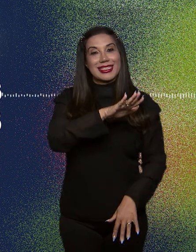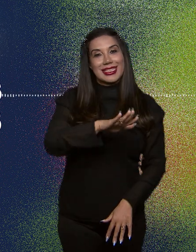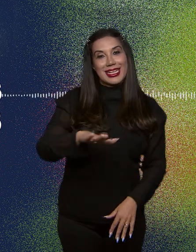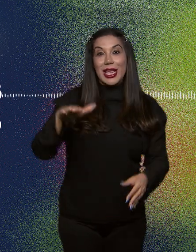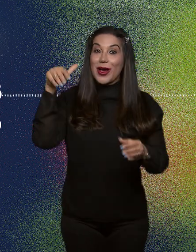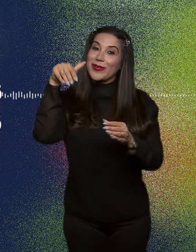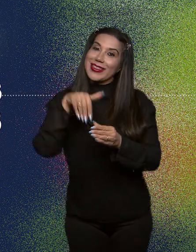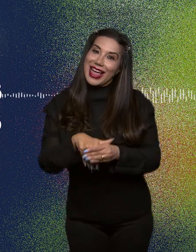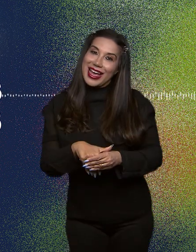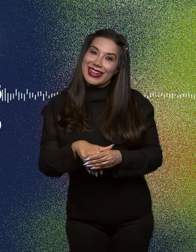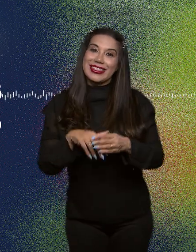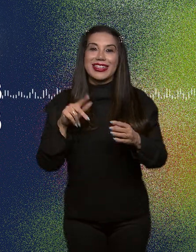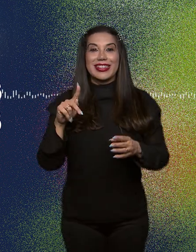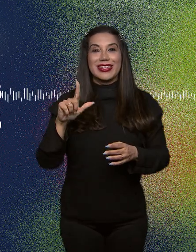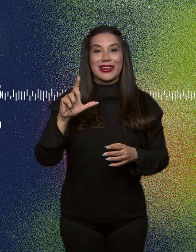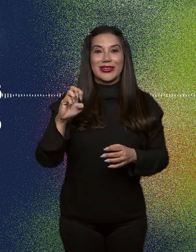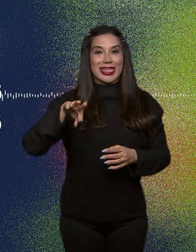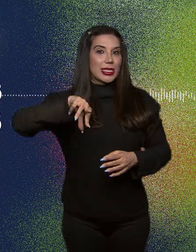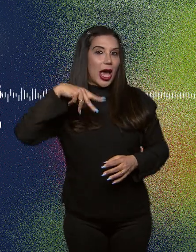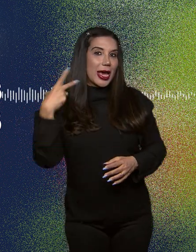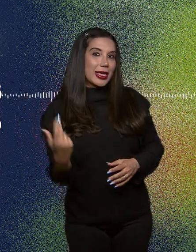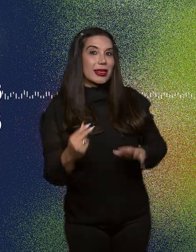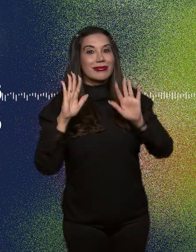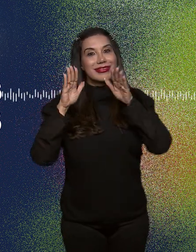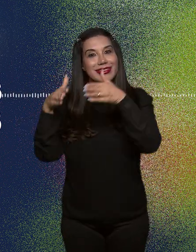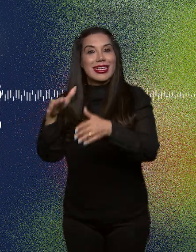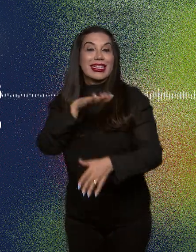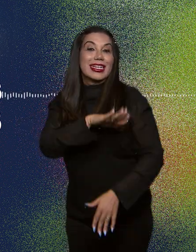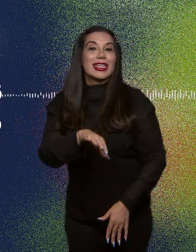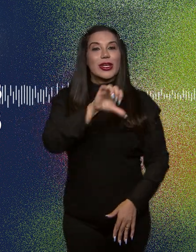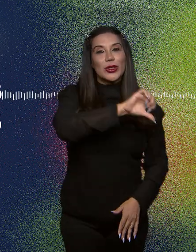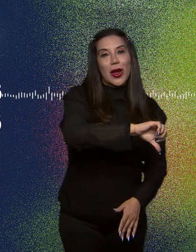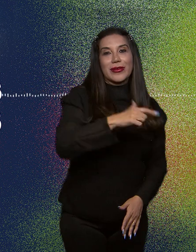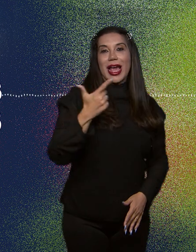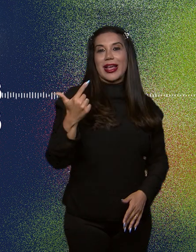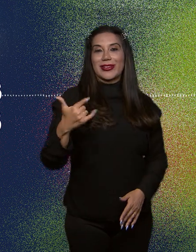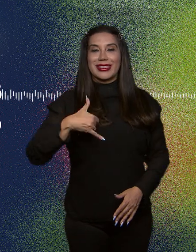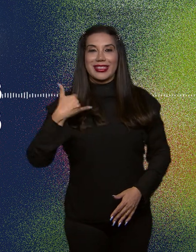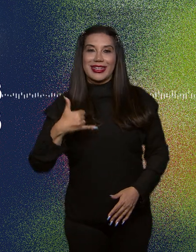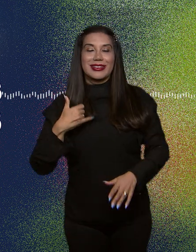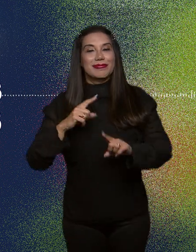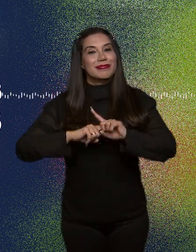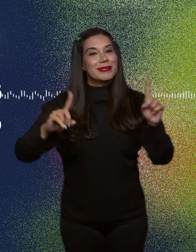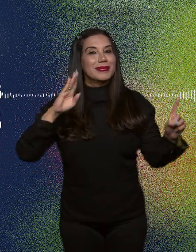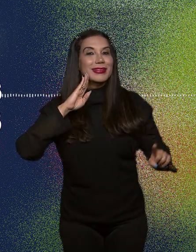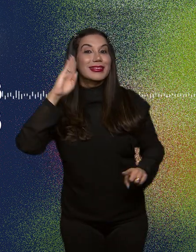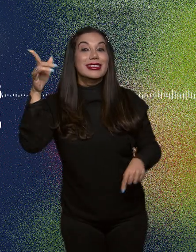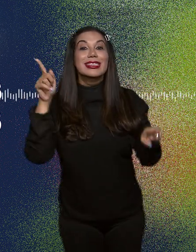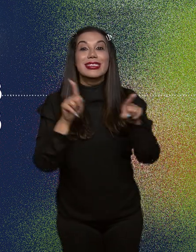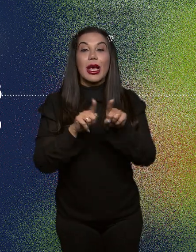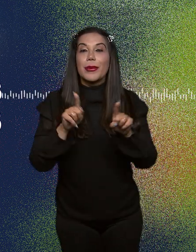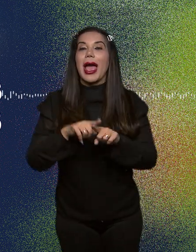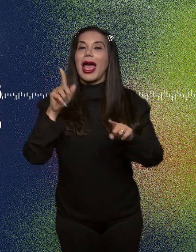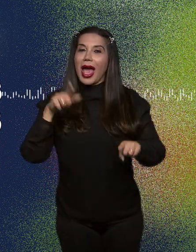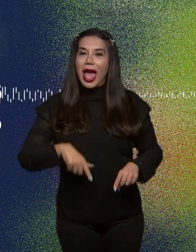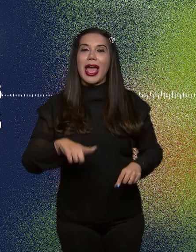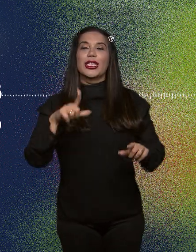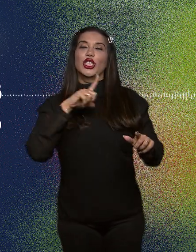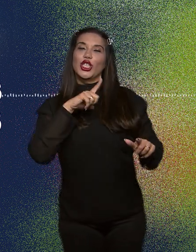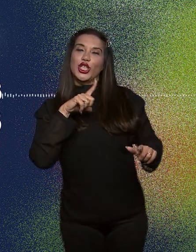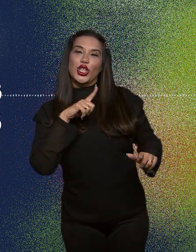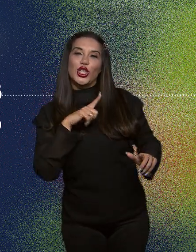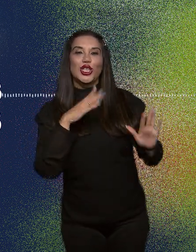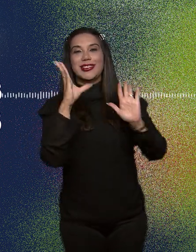as crianças a votar. O Plenarinho, ele é para crianças de 9 a 12 anos, mas principalmente também tem